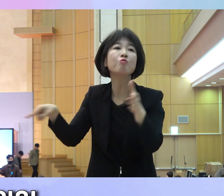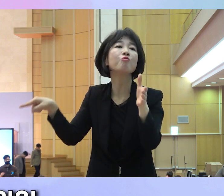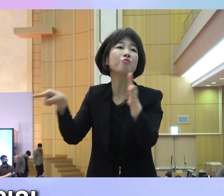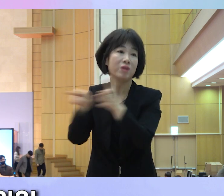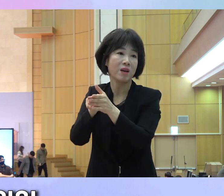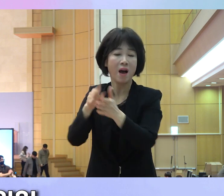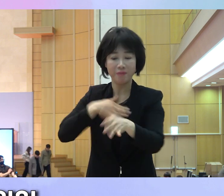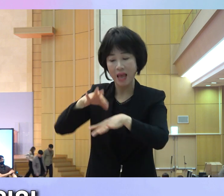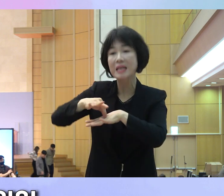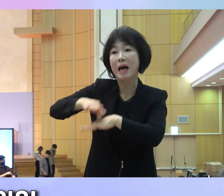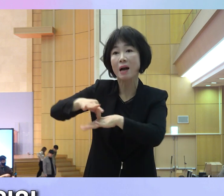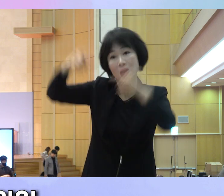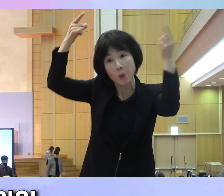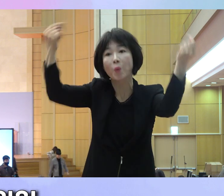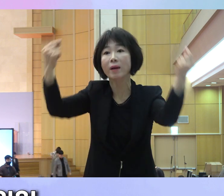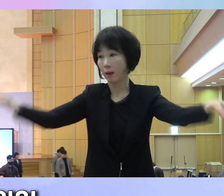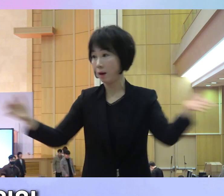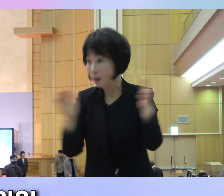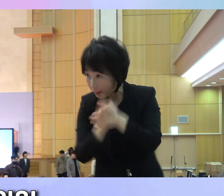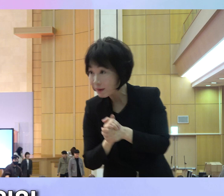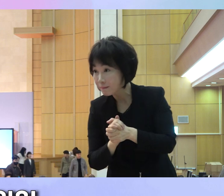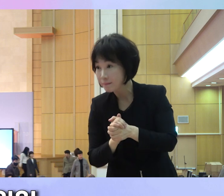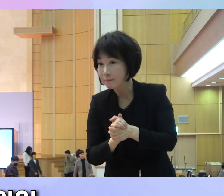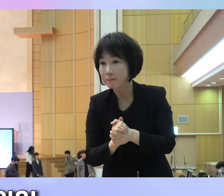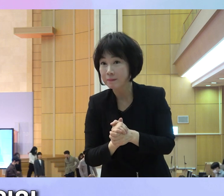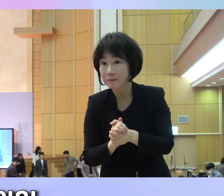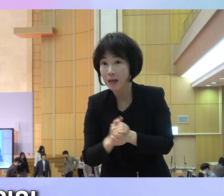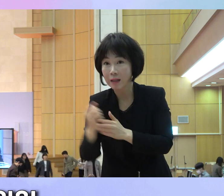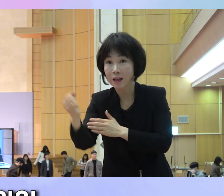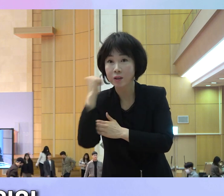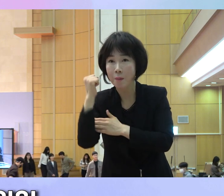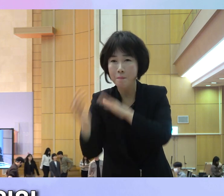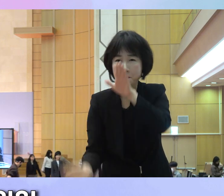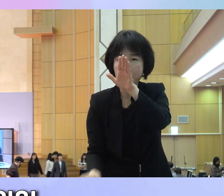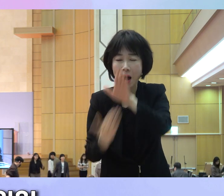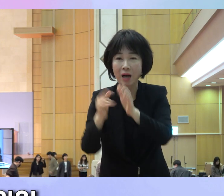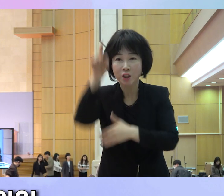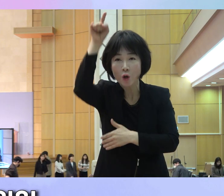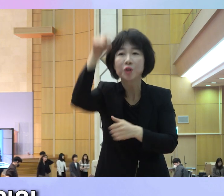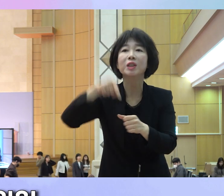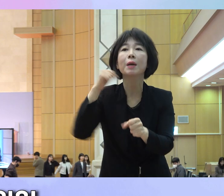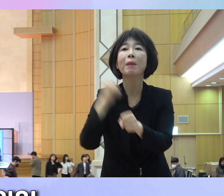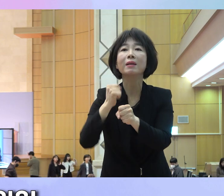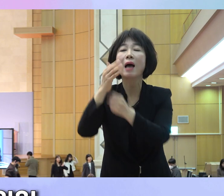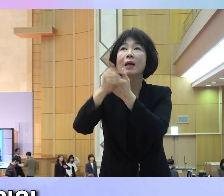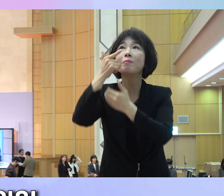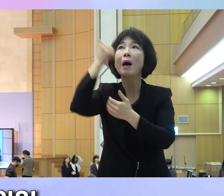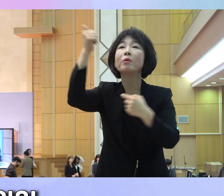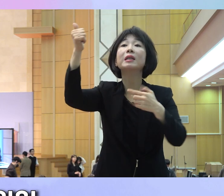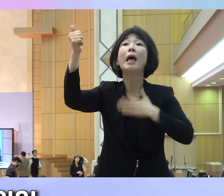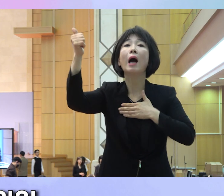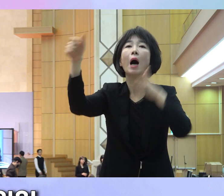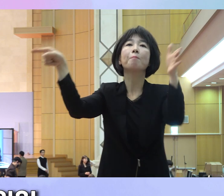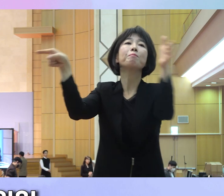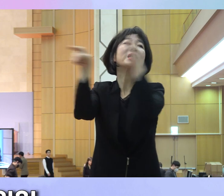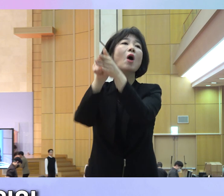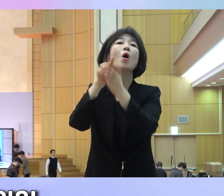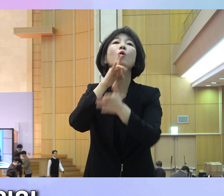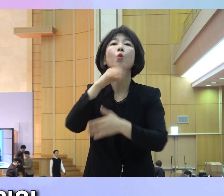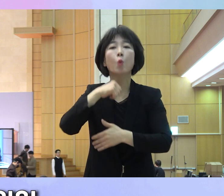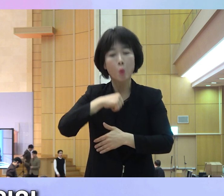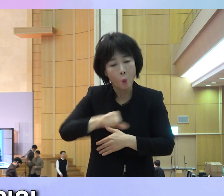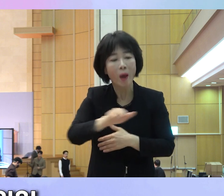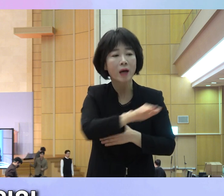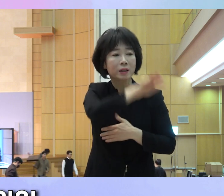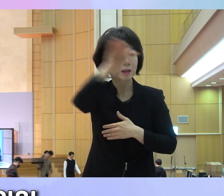내 살이로라 하시니라. 아멘. 전능하사 천지를 만드신 하나님 아버지를 내가